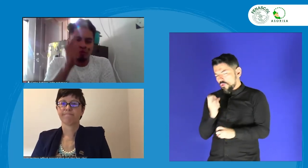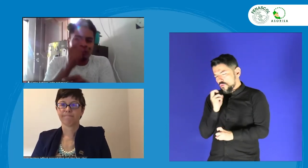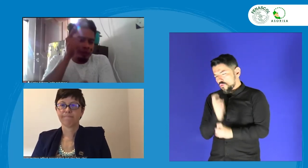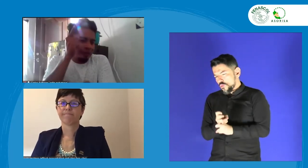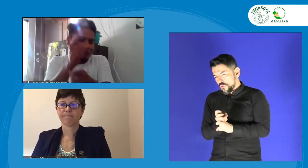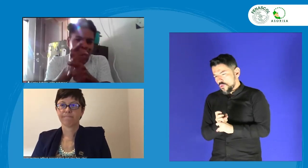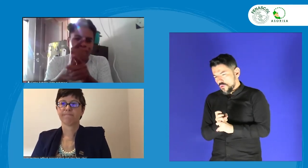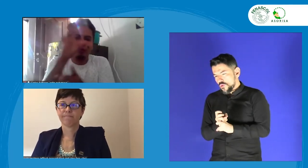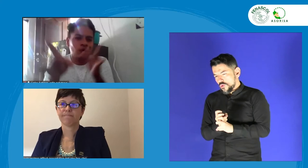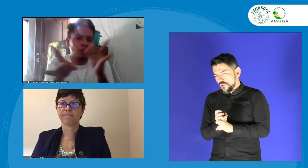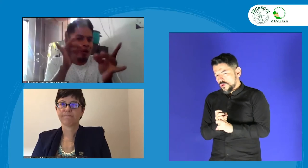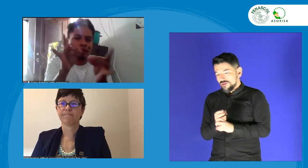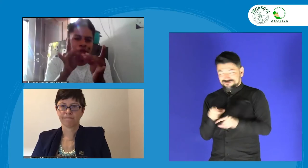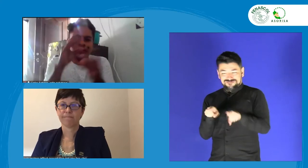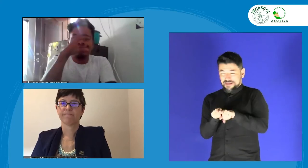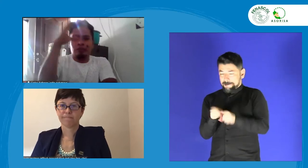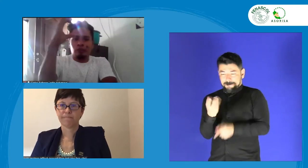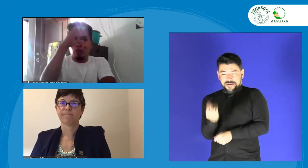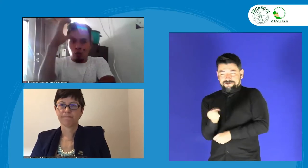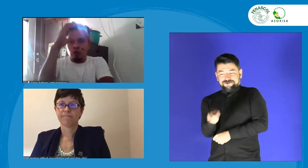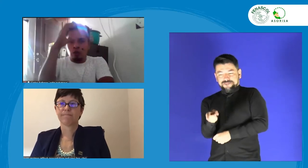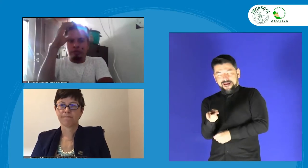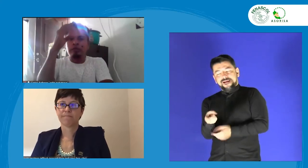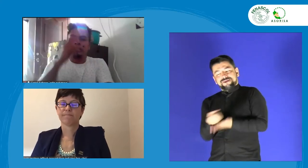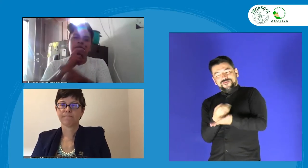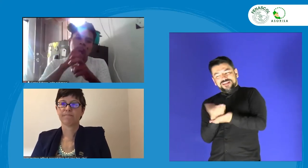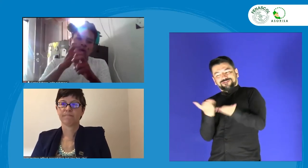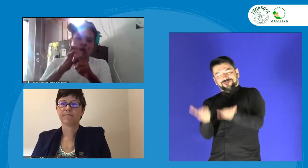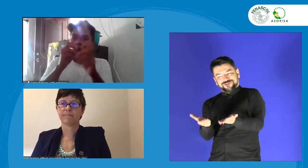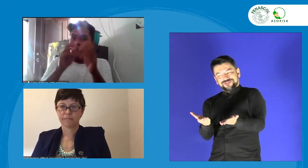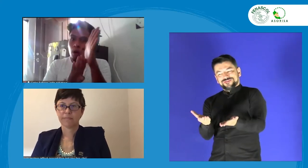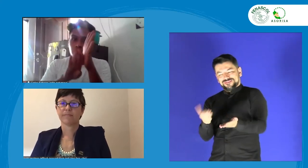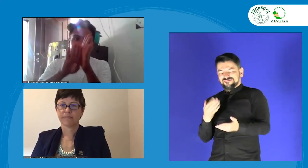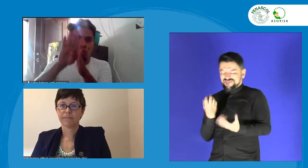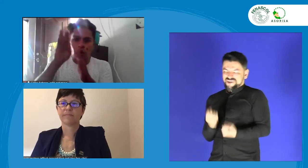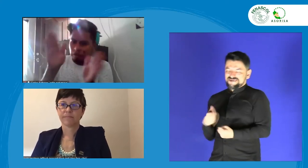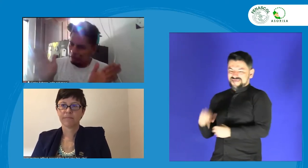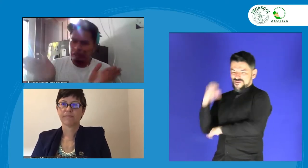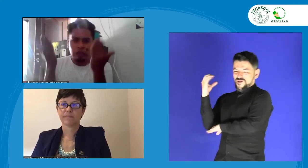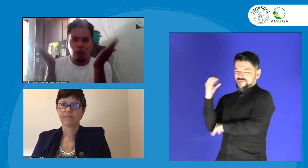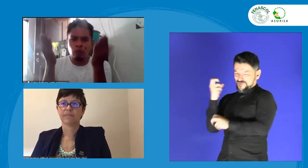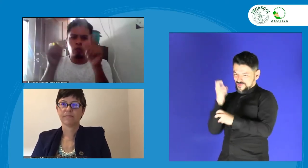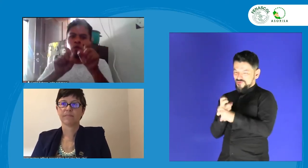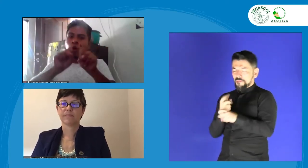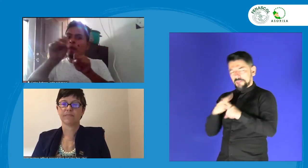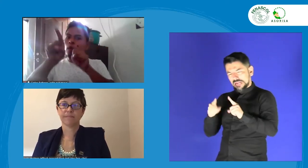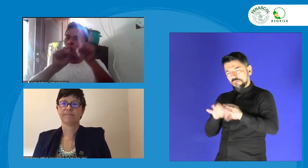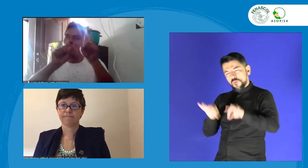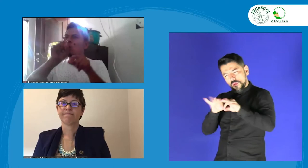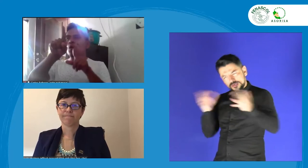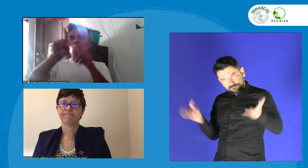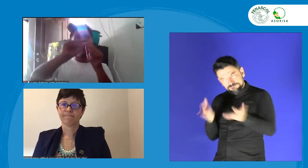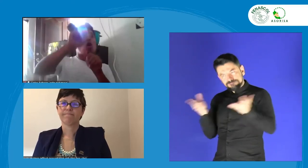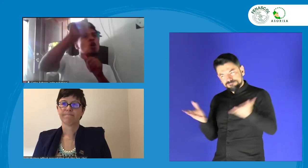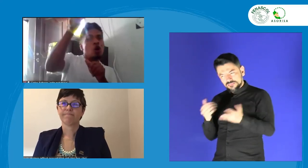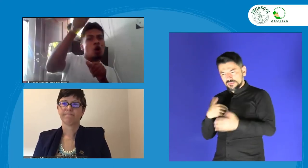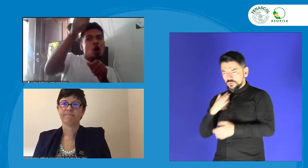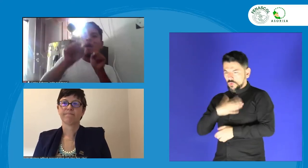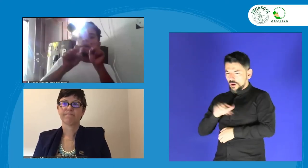es realmente complejo. Es realmente complejo, ¿no? La situación no es perfecta en todo el país. Sí hemos mejorado en algo,